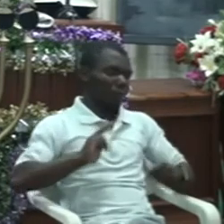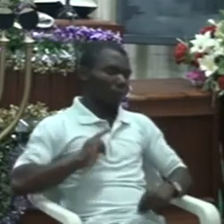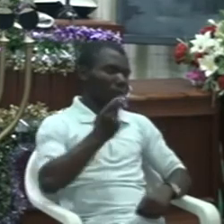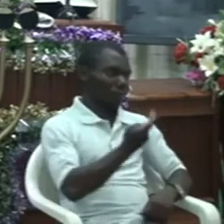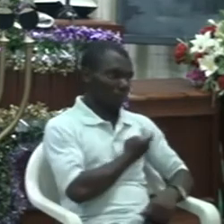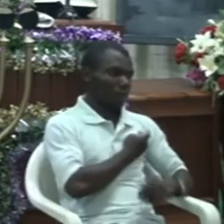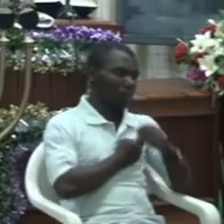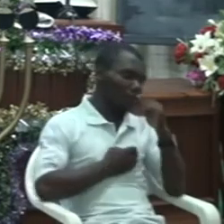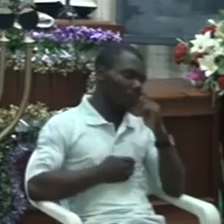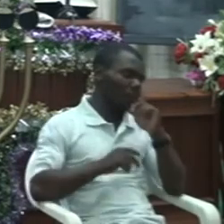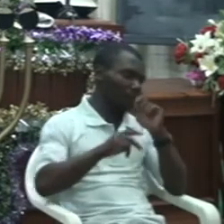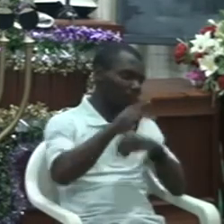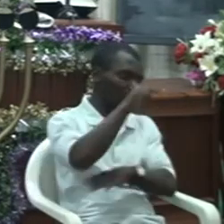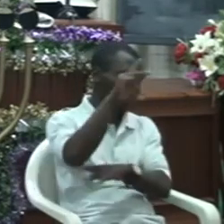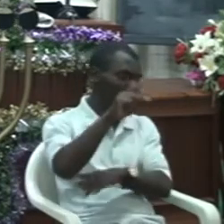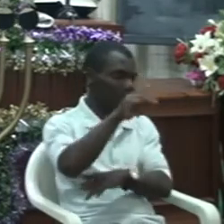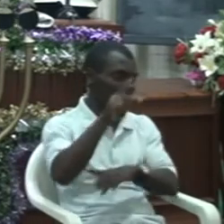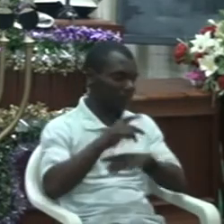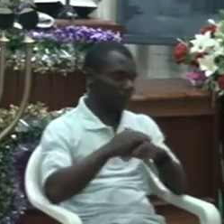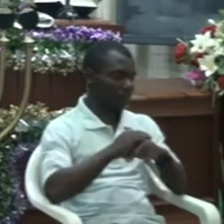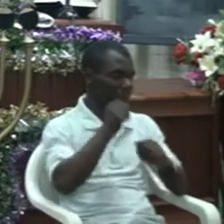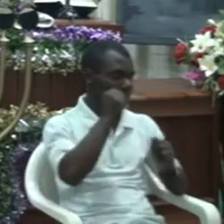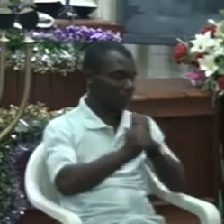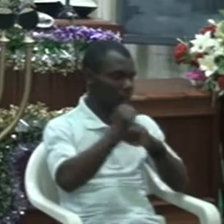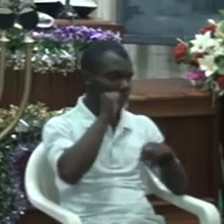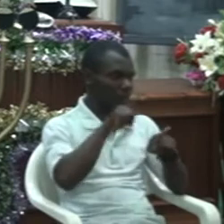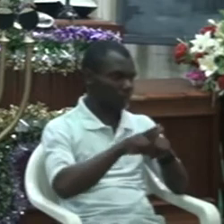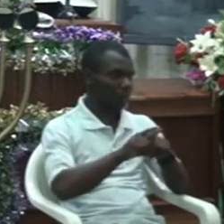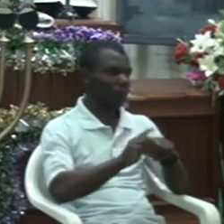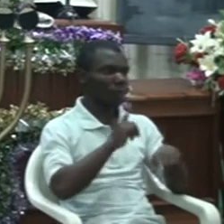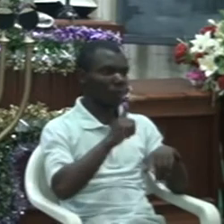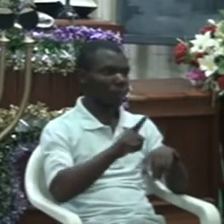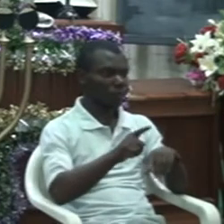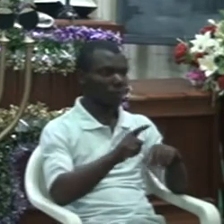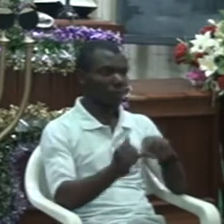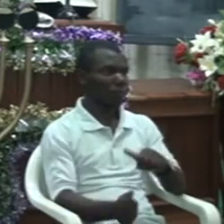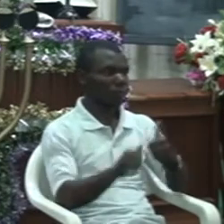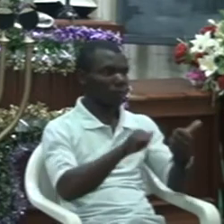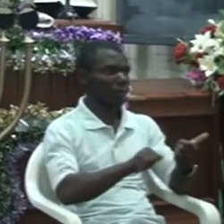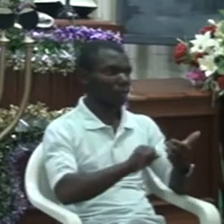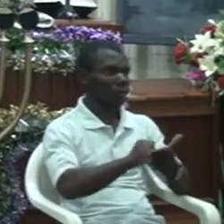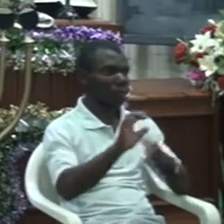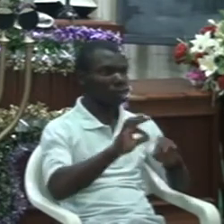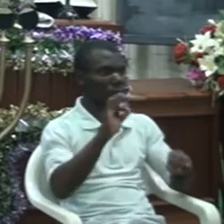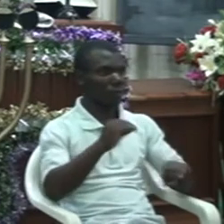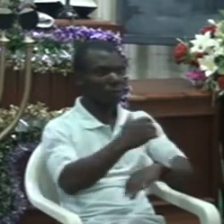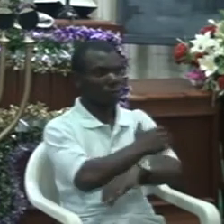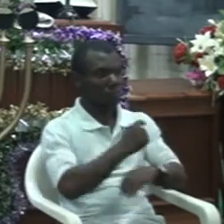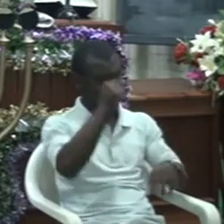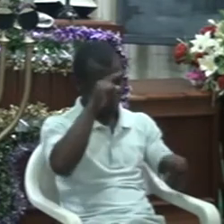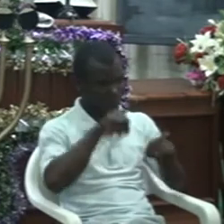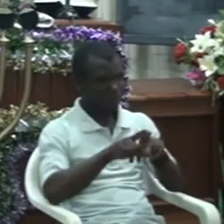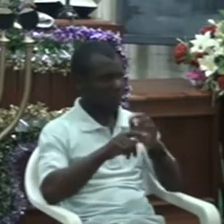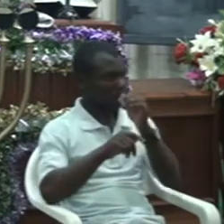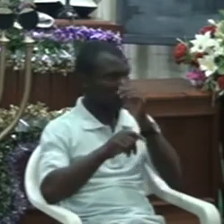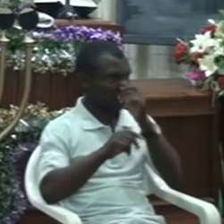Donne nous aussi notre Pentecôte. Et que chaque soeur soit baptisé du